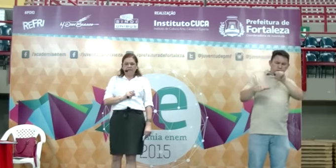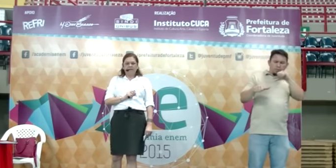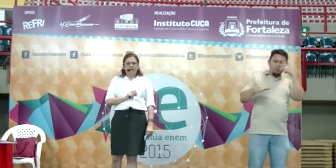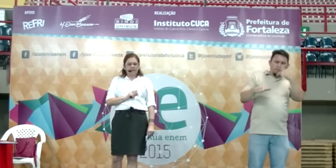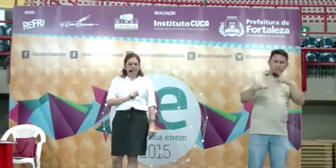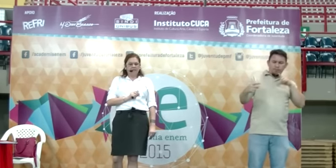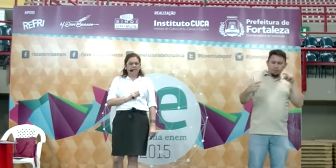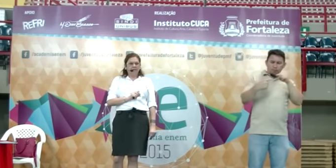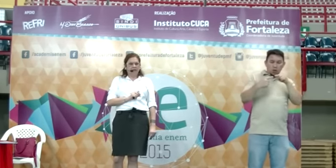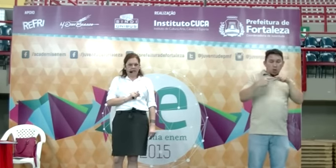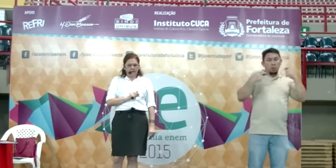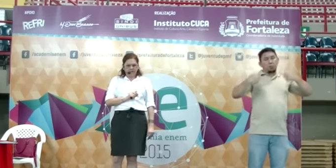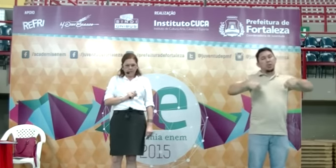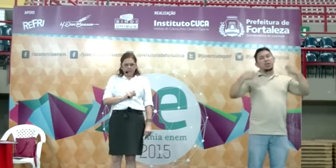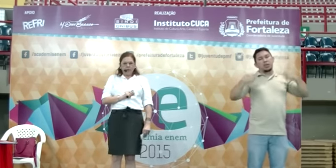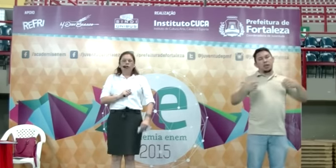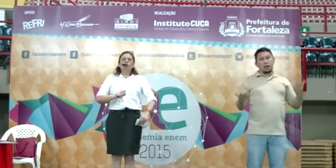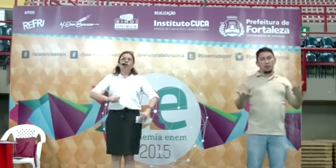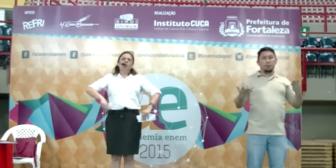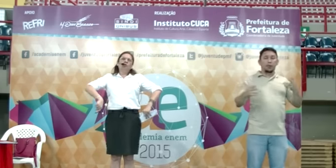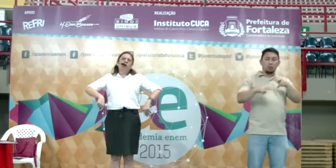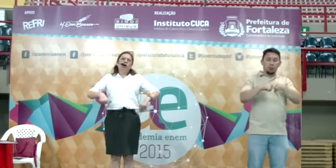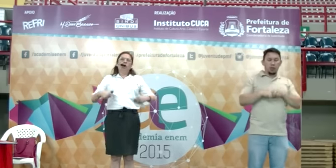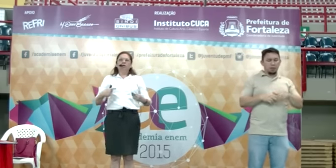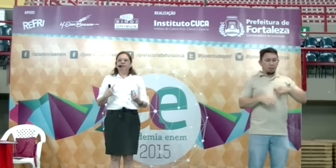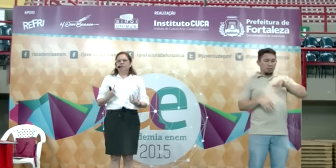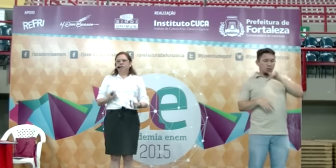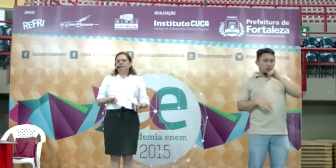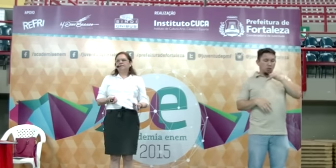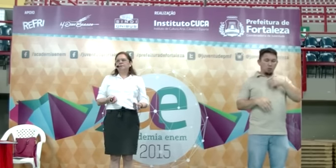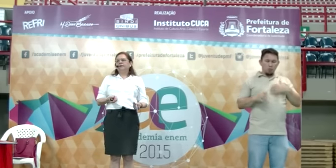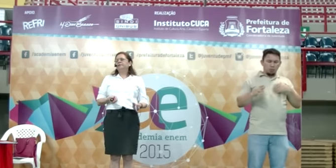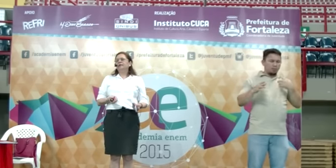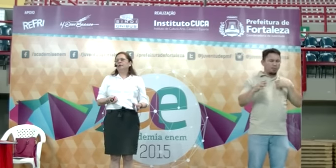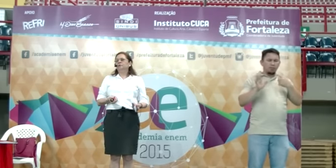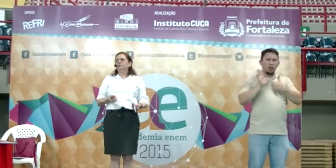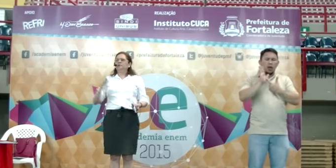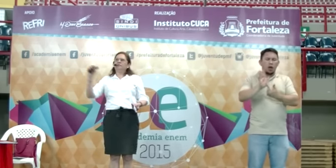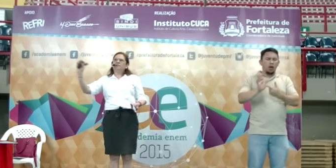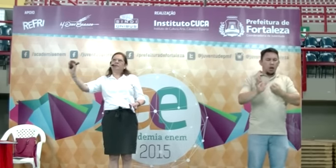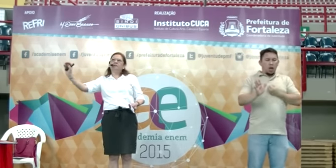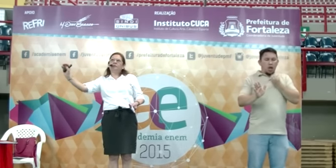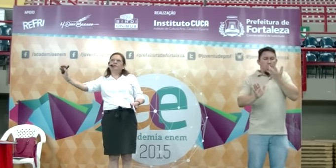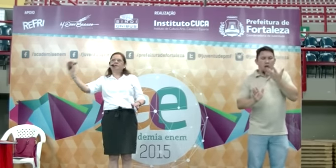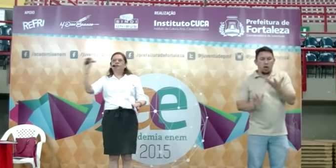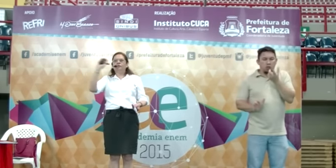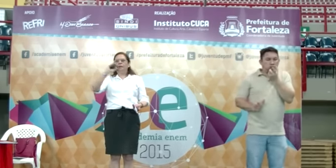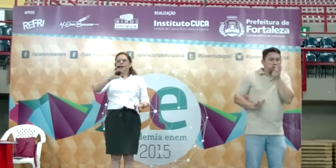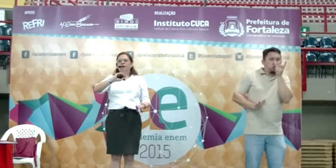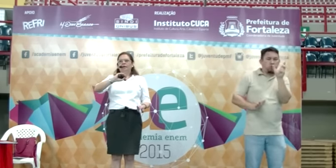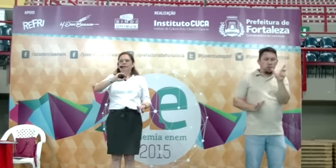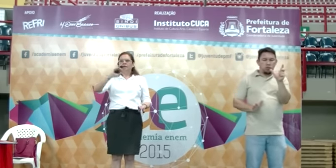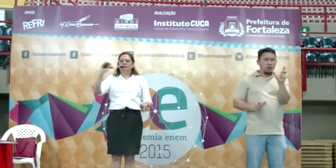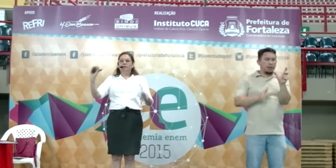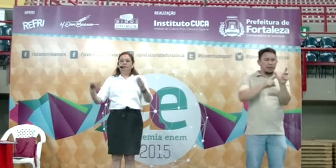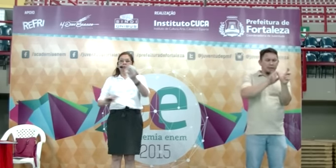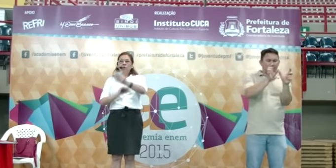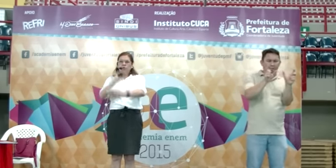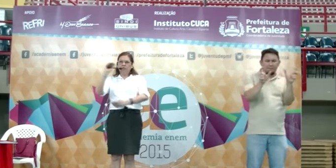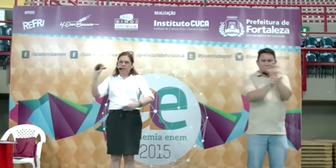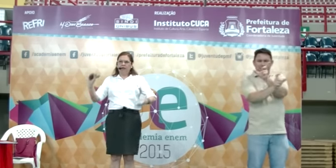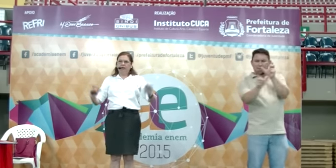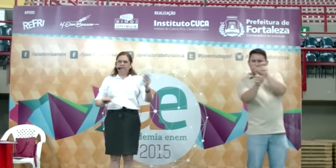modificações que se fizerem necessárias. Como ordem de expressão. Você diz, essa expressão fica melhor